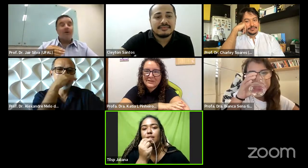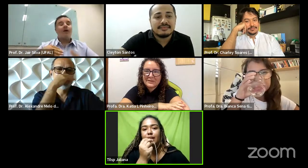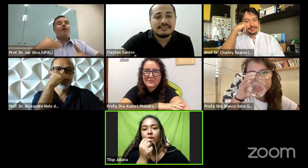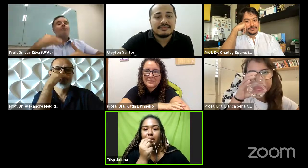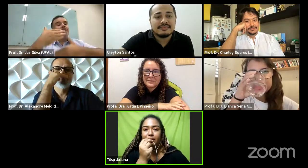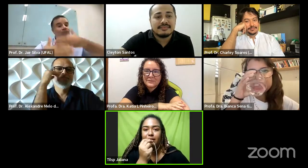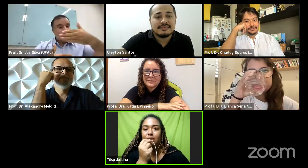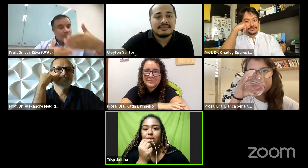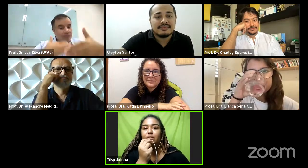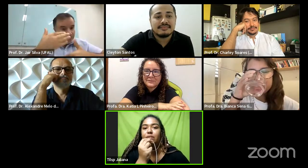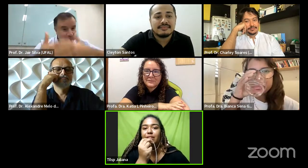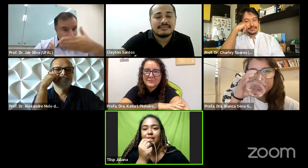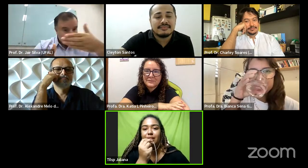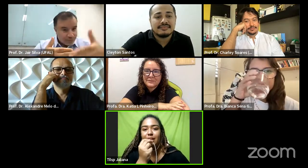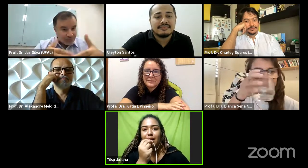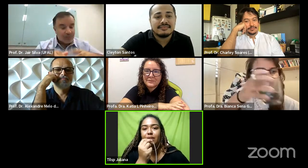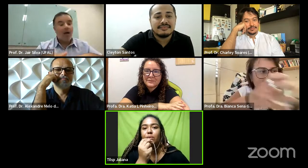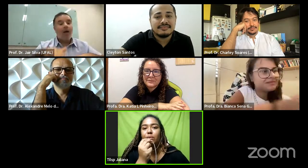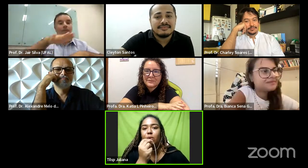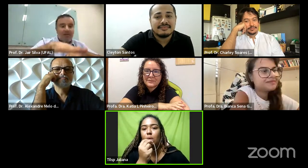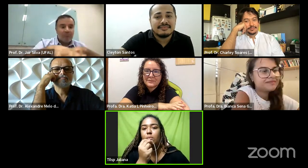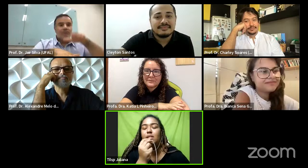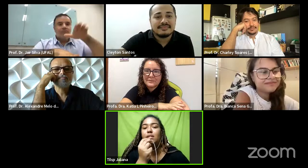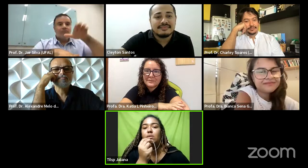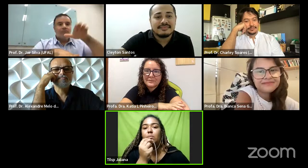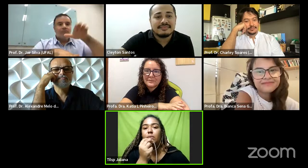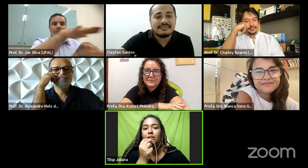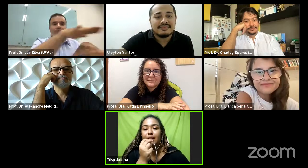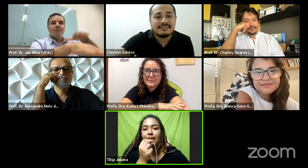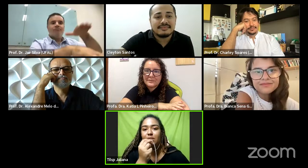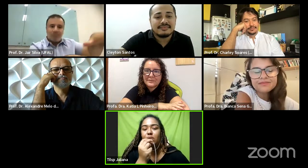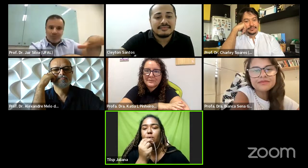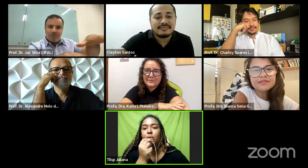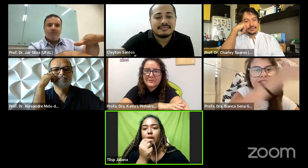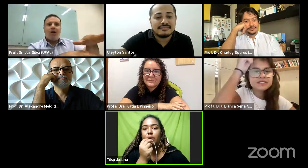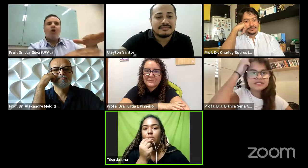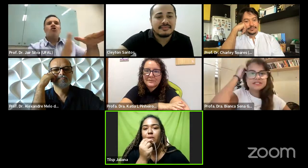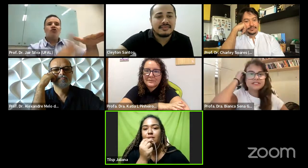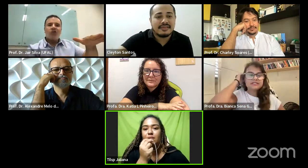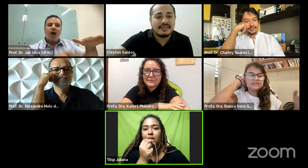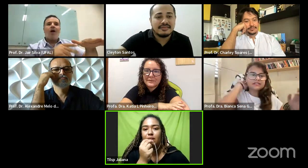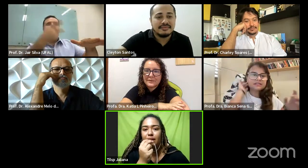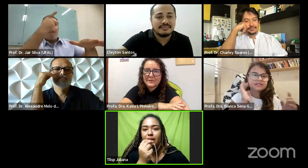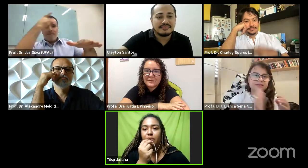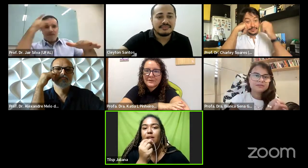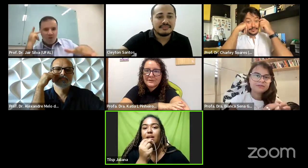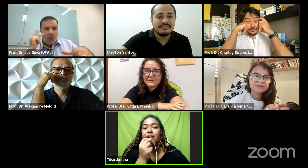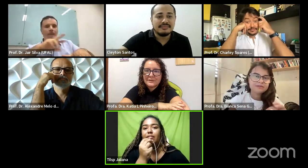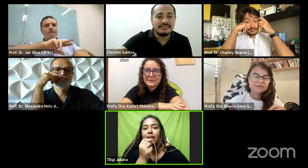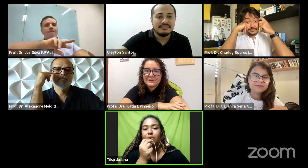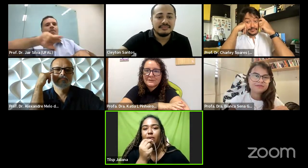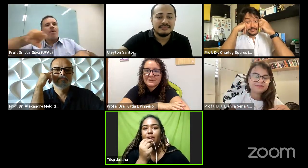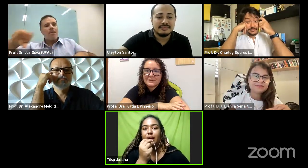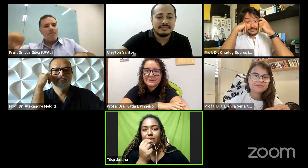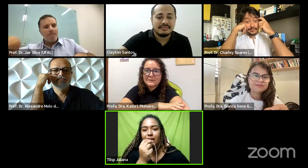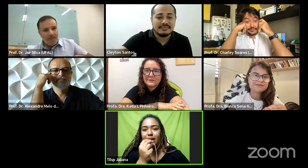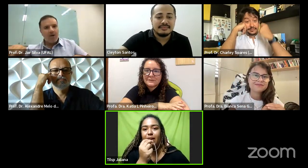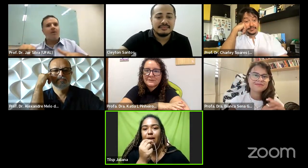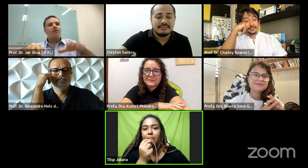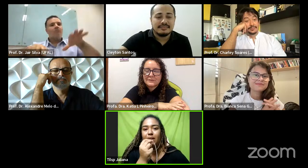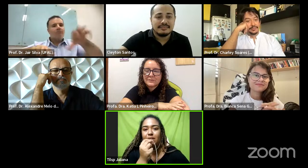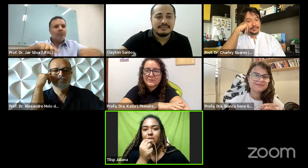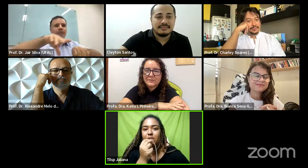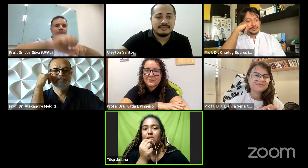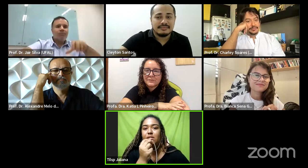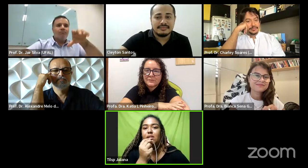né, inicialmente essa coisa do inventário, do corpus, e é todo um processo que ocorreu no Brasil inteiro e vem ocorrendo,